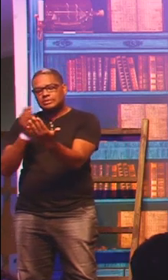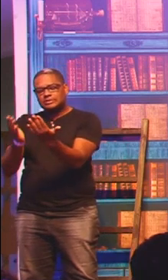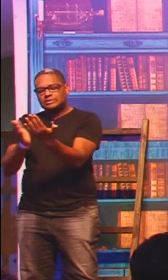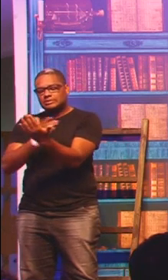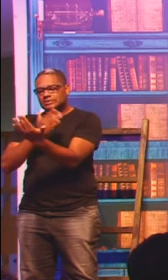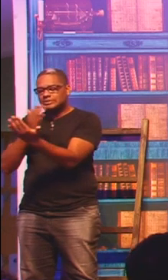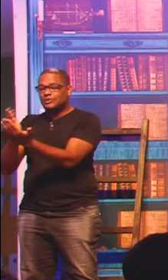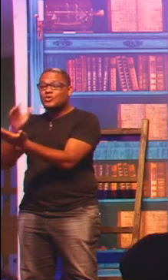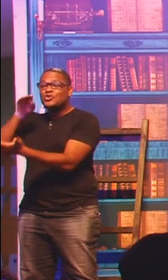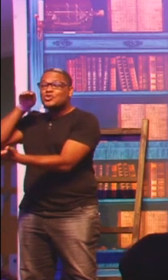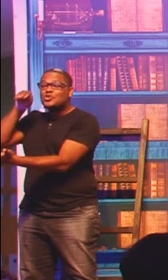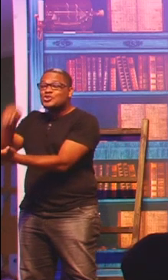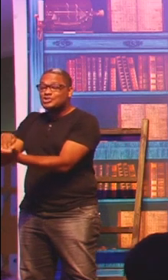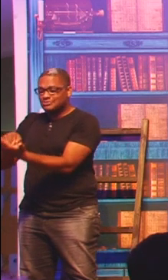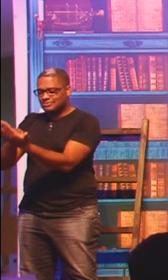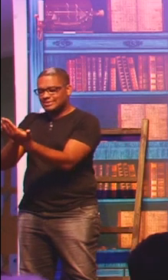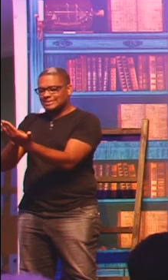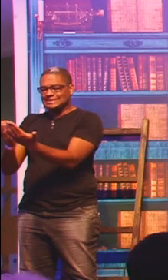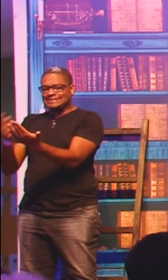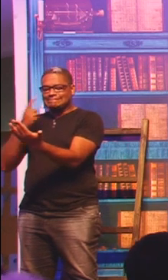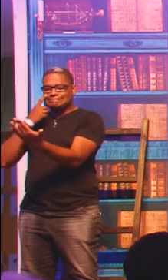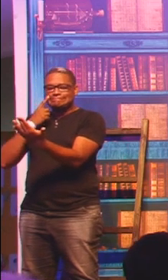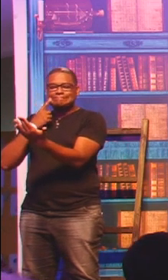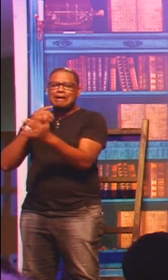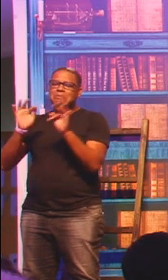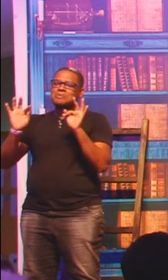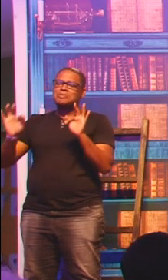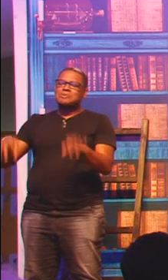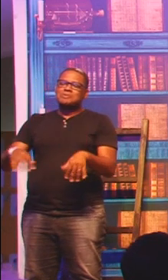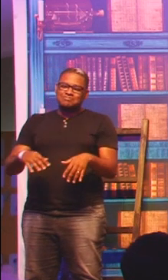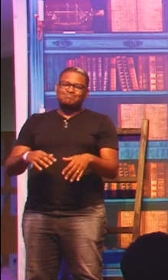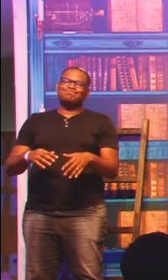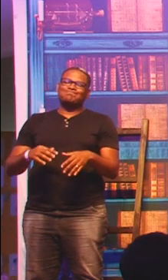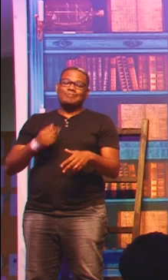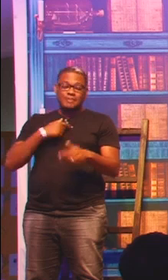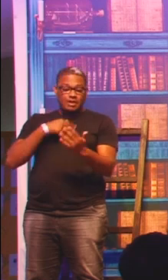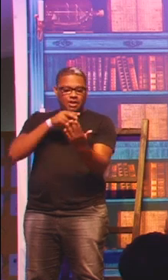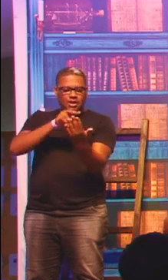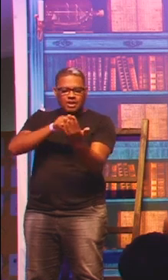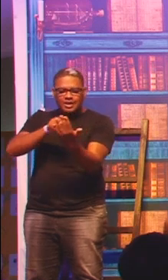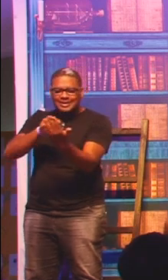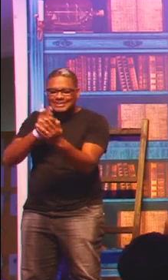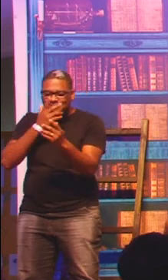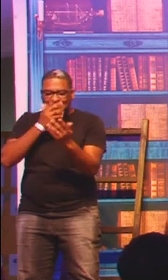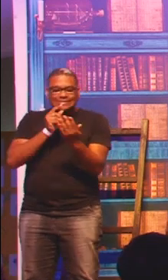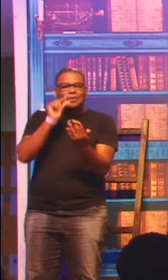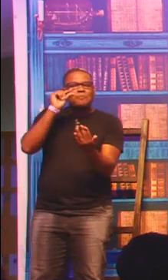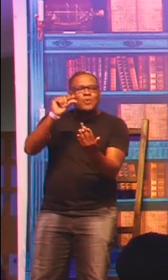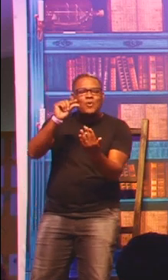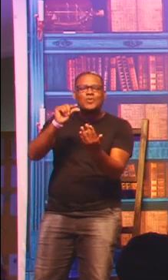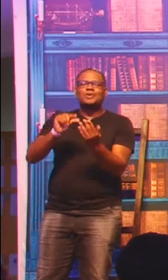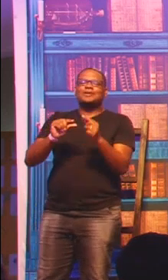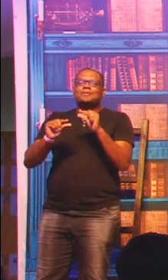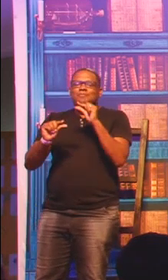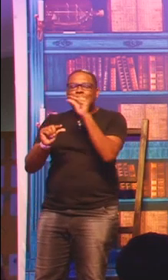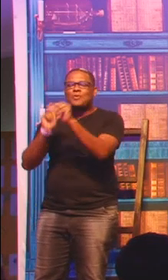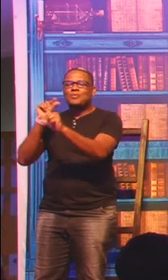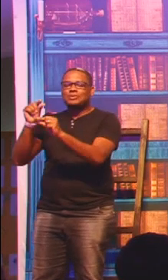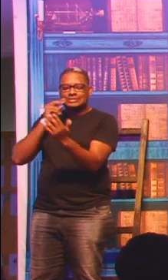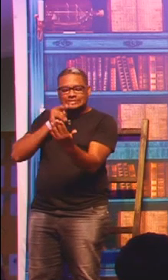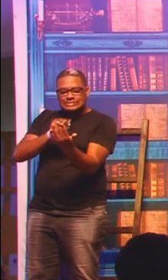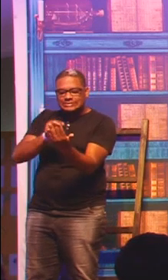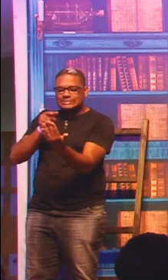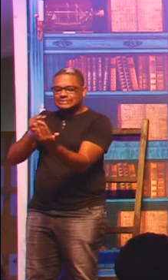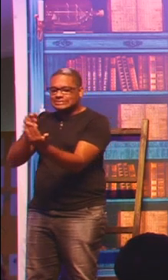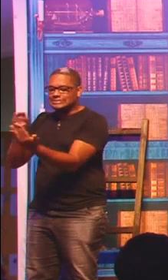final, não é, Marcelo? Então, Marcelo finalizou, mas eu, de minha parte, enquanto leitor, fui economizando o livro. Chegava no final, eu comecei a